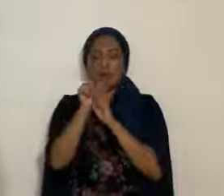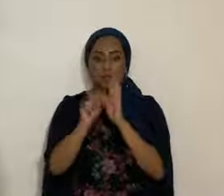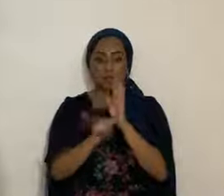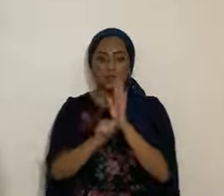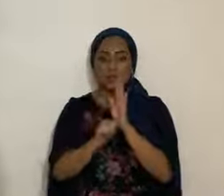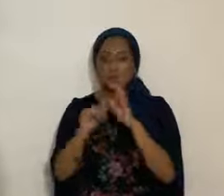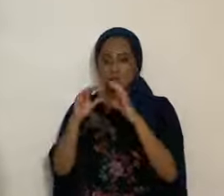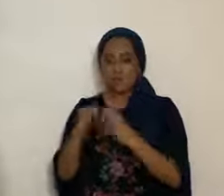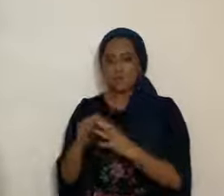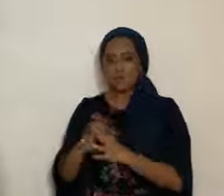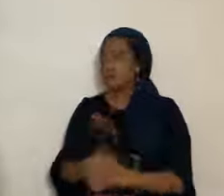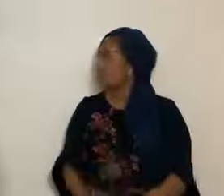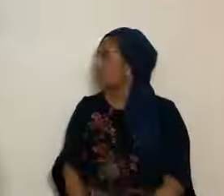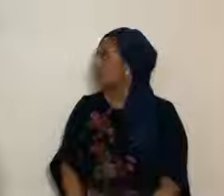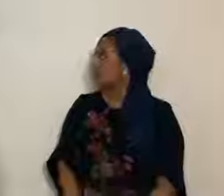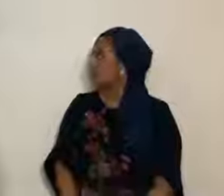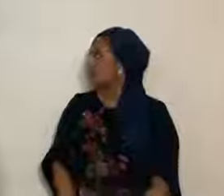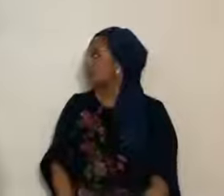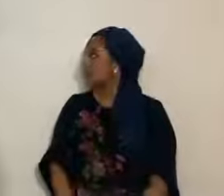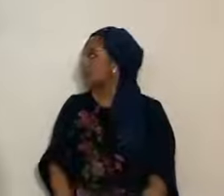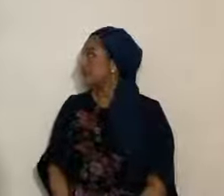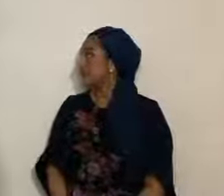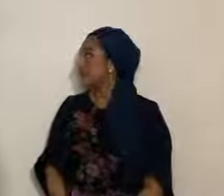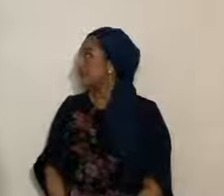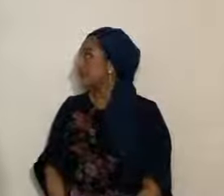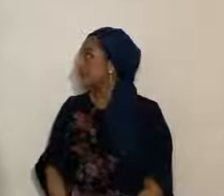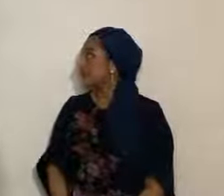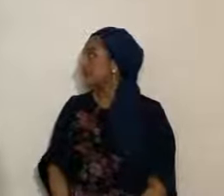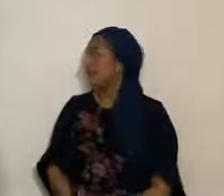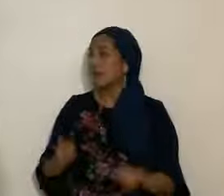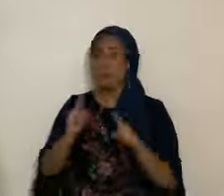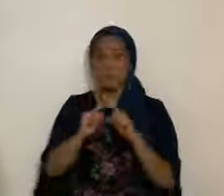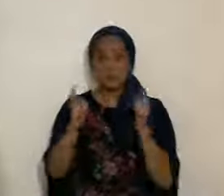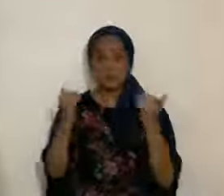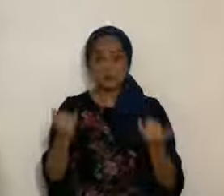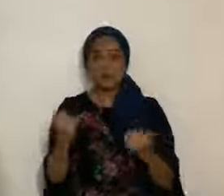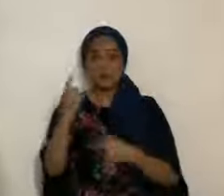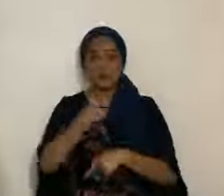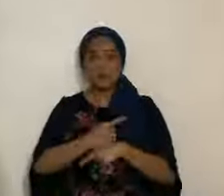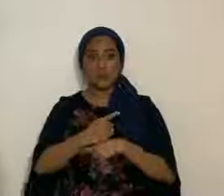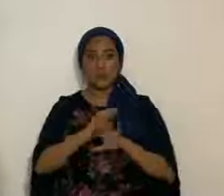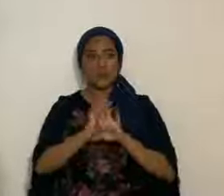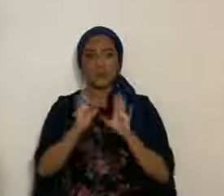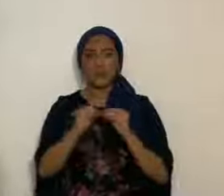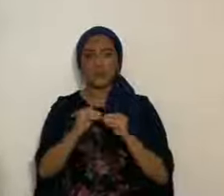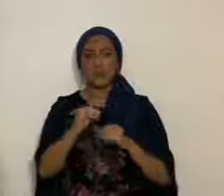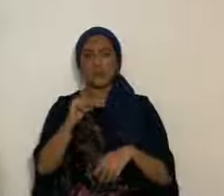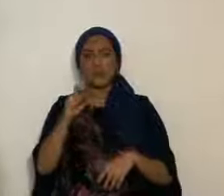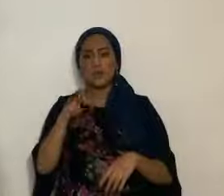de Aarón. Sin embargo, el día de hoy ya no es necesario que vengas o desciendas de la tribu de